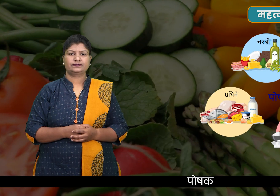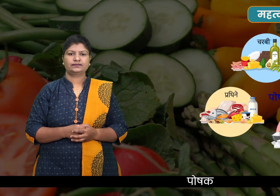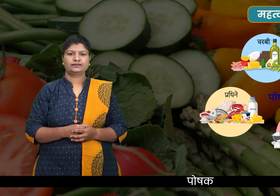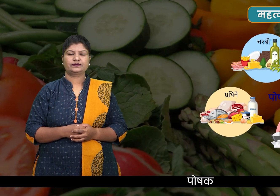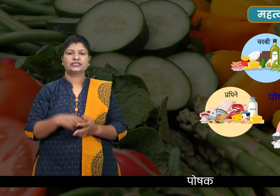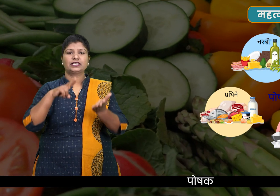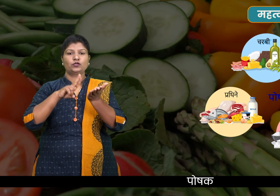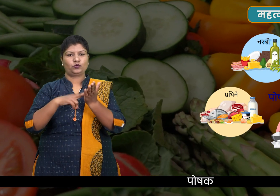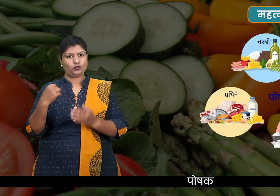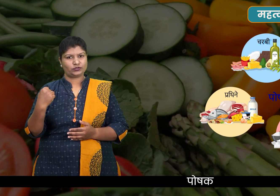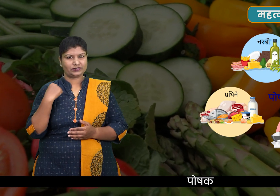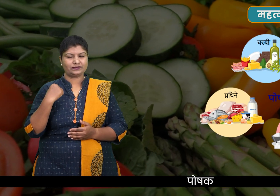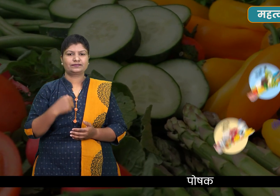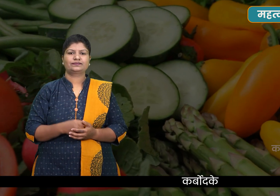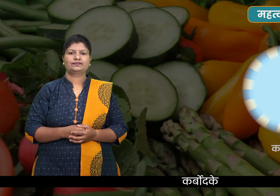पोषक,